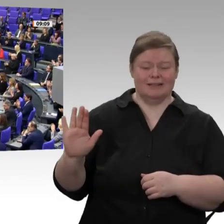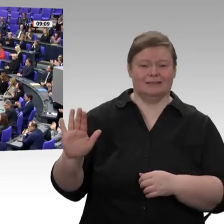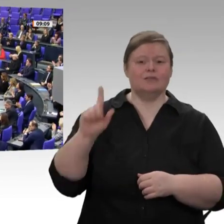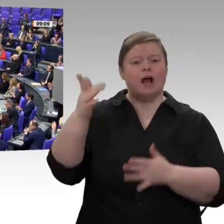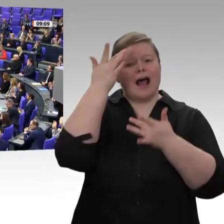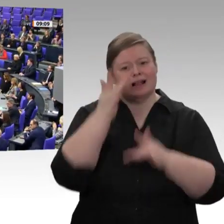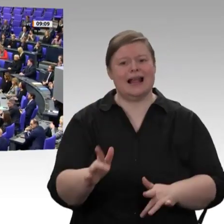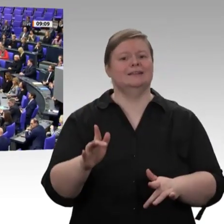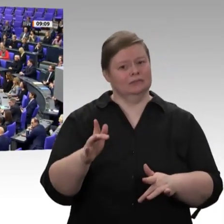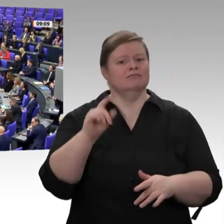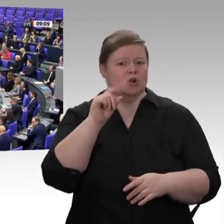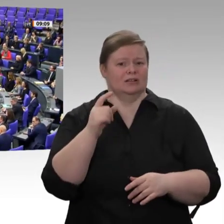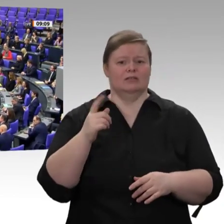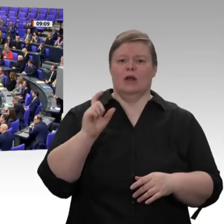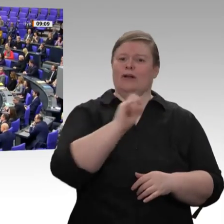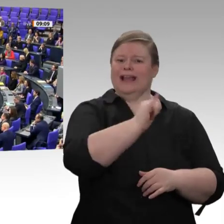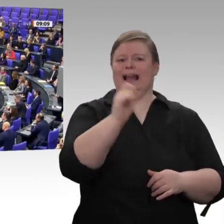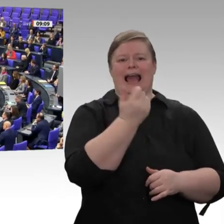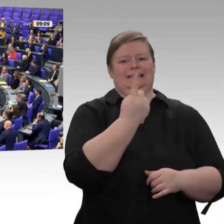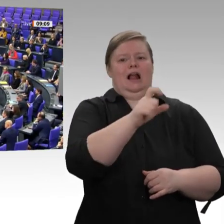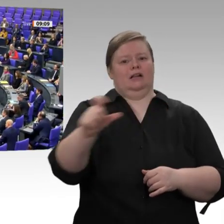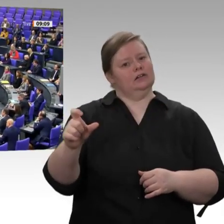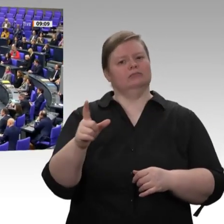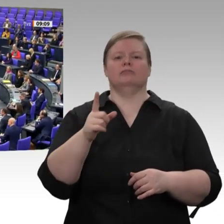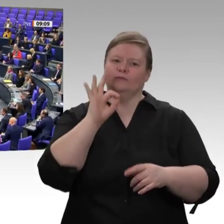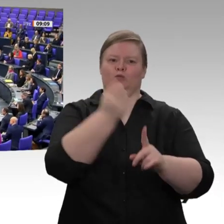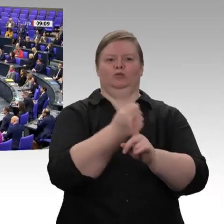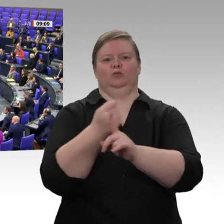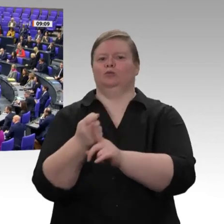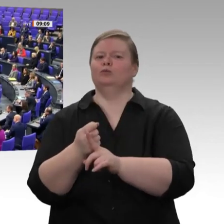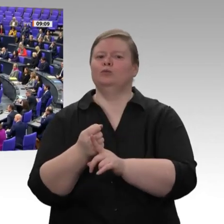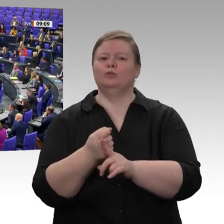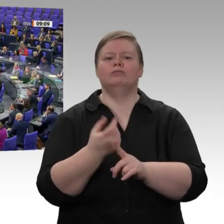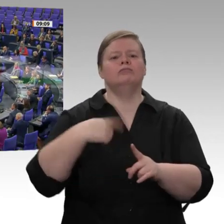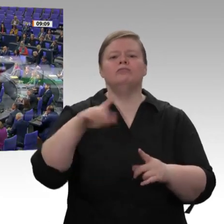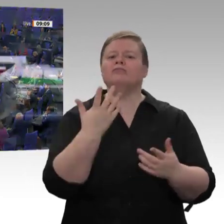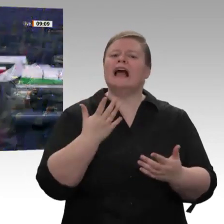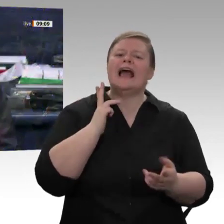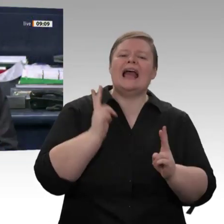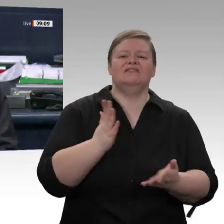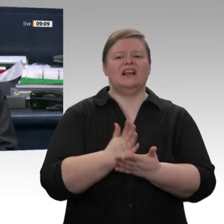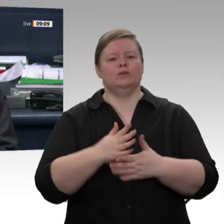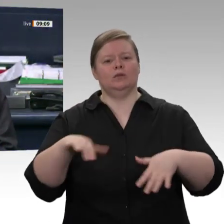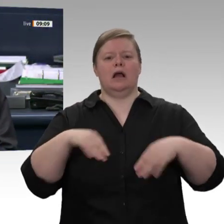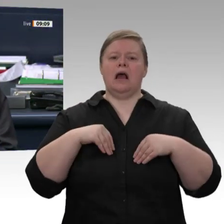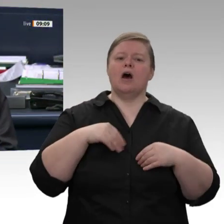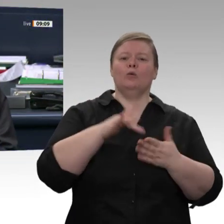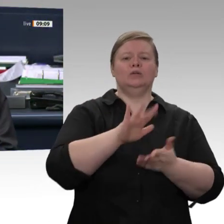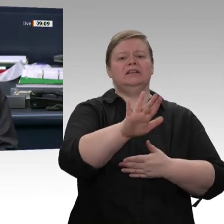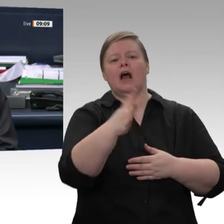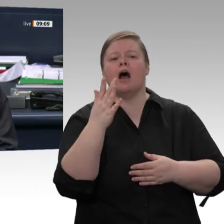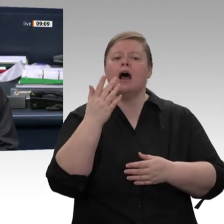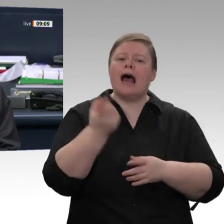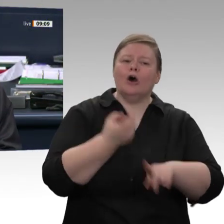Für den anderen. Hass auf das Fremde, wir dürfen das nicht dulden. Und Straftaten, die